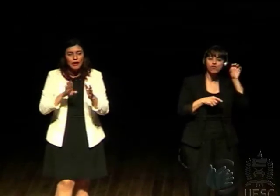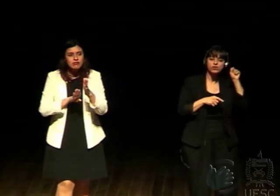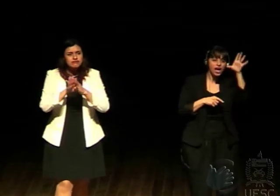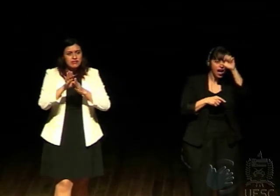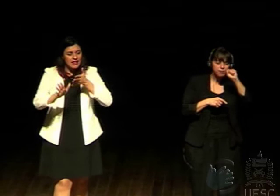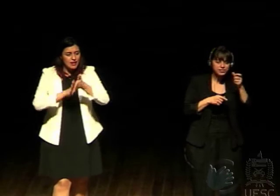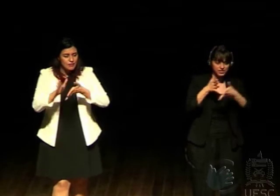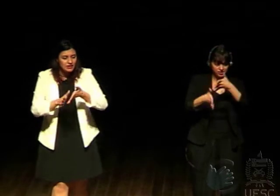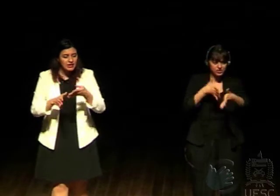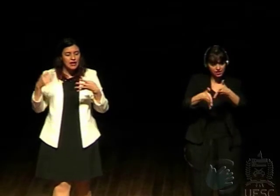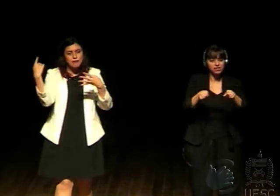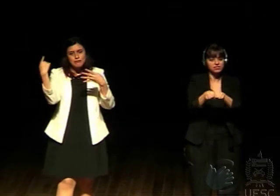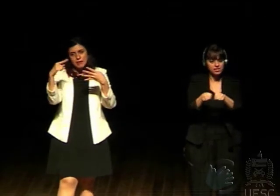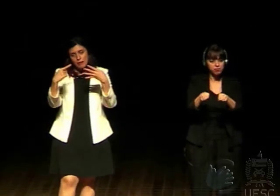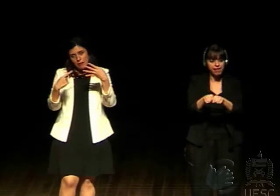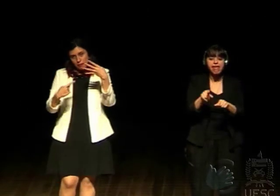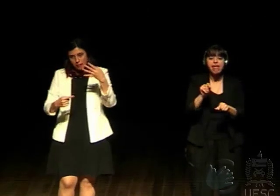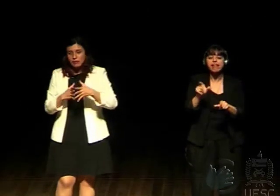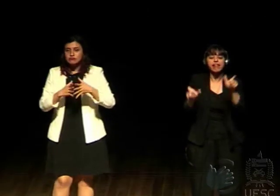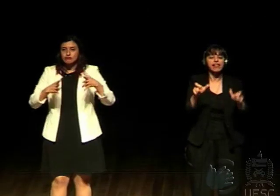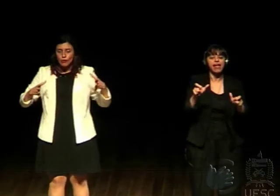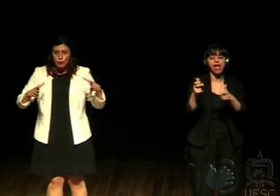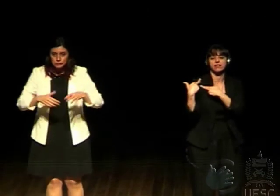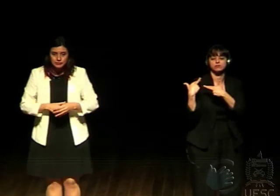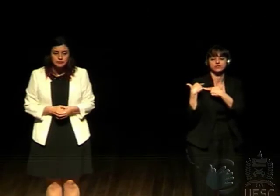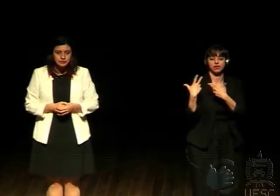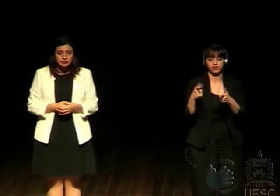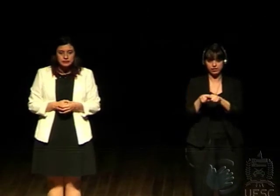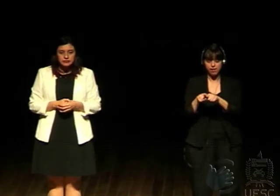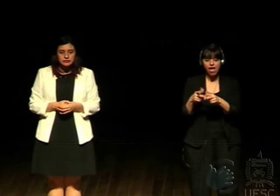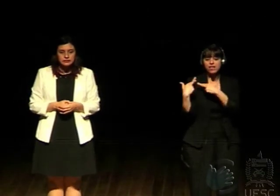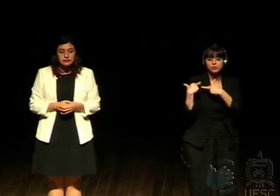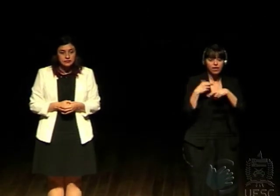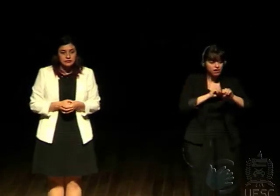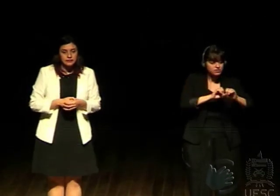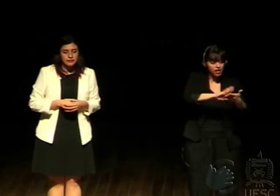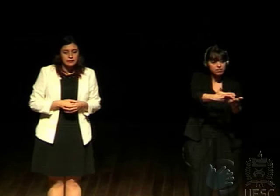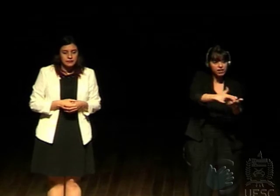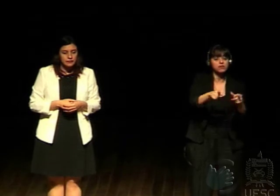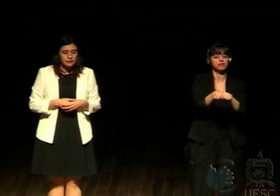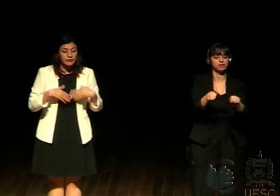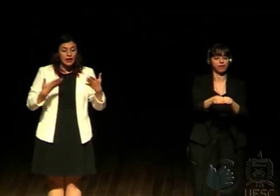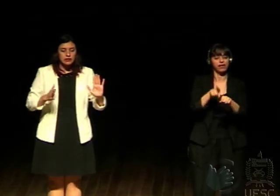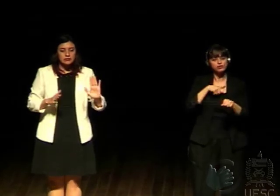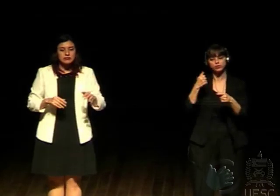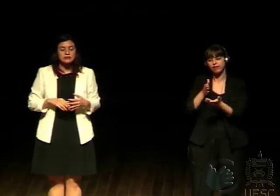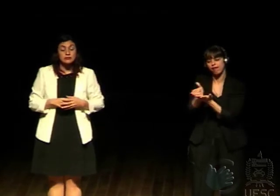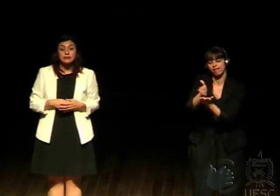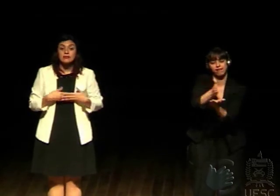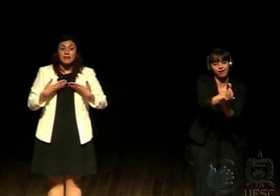quiénes son los responsables en ello, cómo desarrollar a los intérpretes también. Y así una serie de aspectos que es necesario ir fortaleciendo.